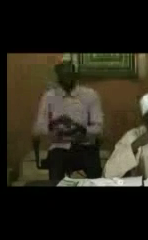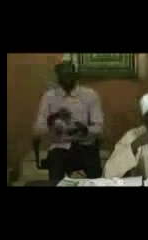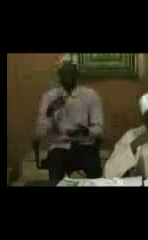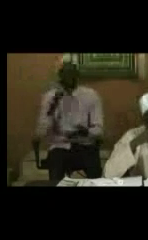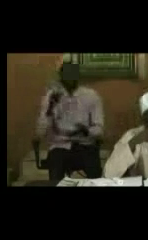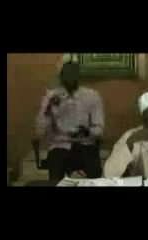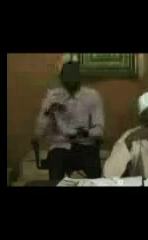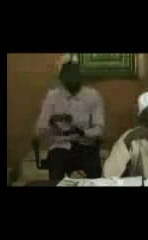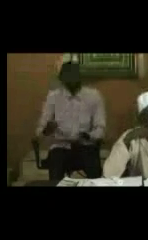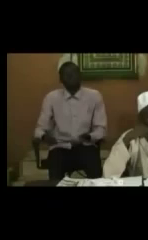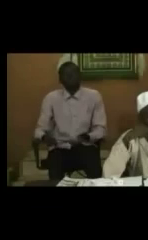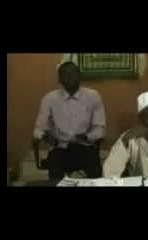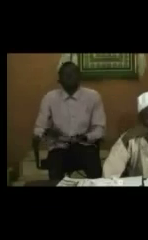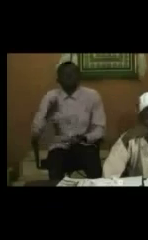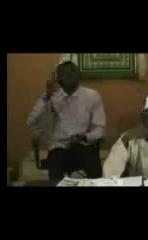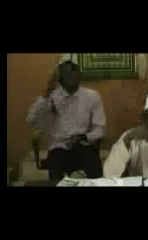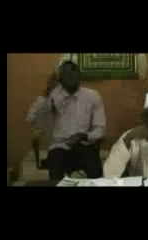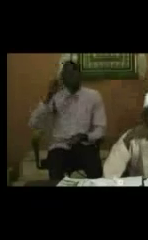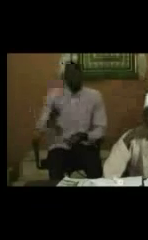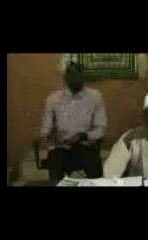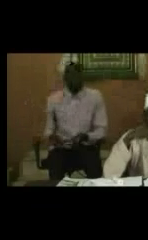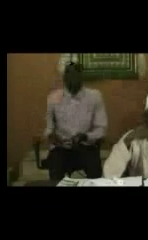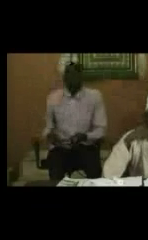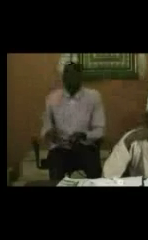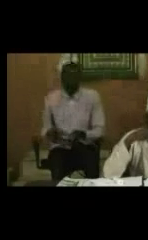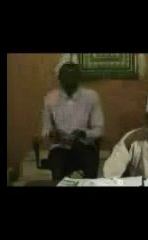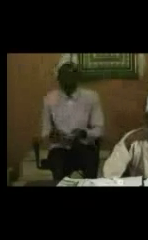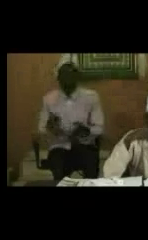koko obe ketekete won won si yi danu